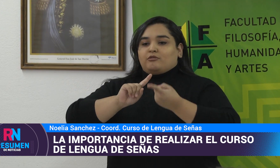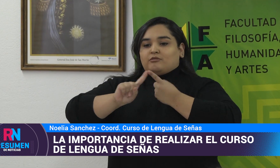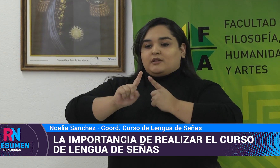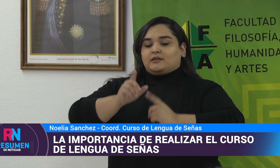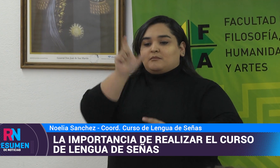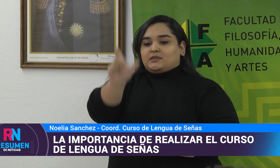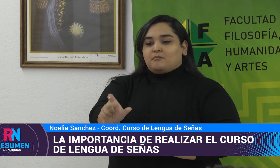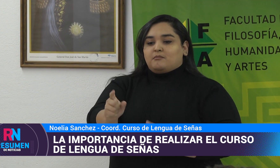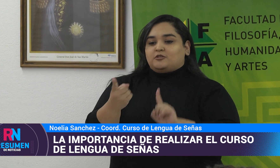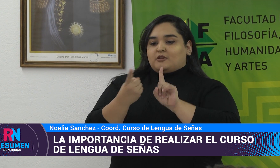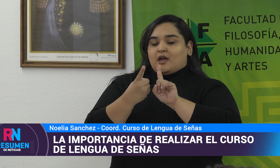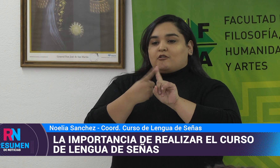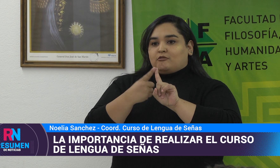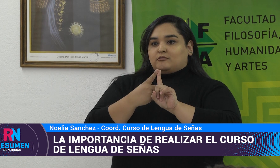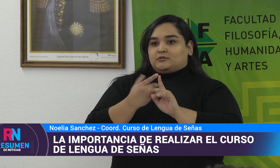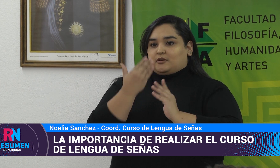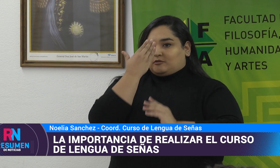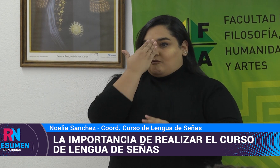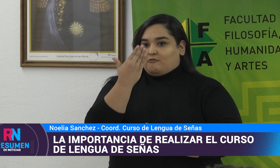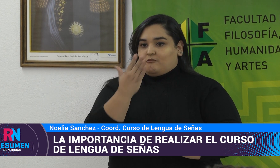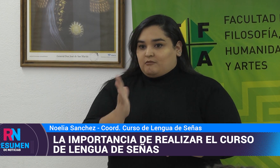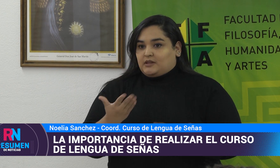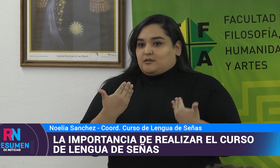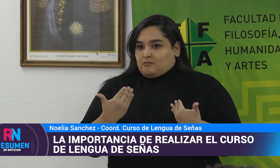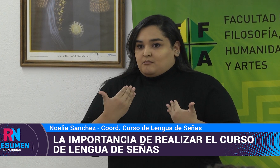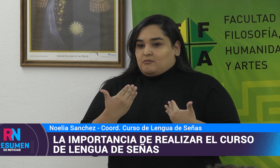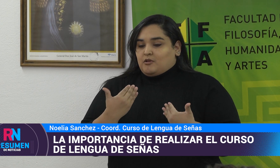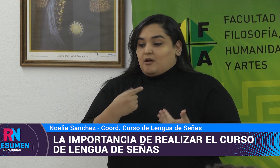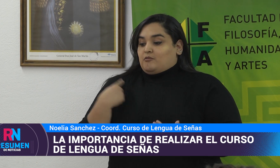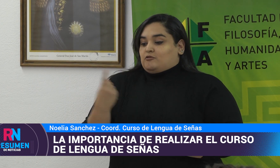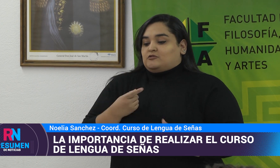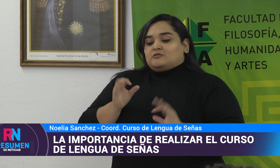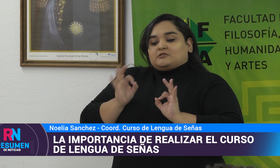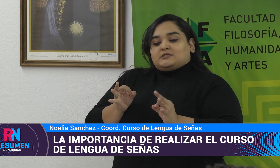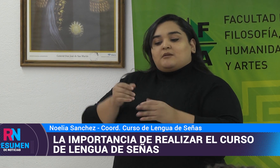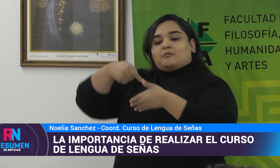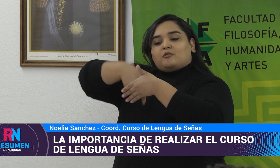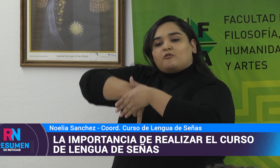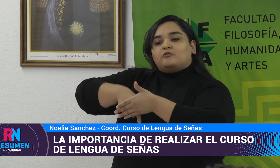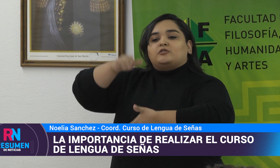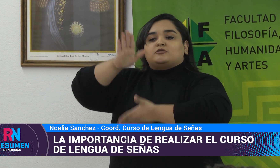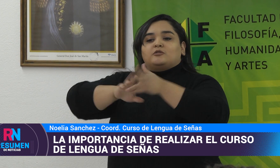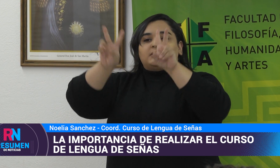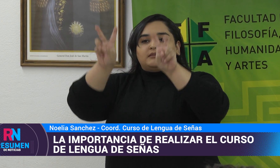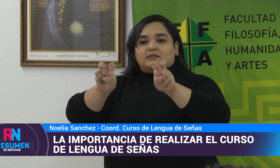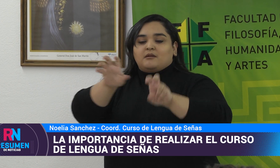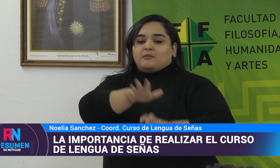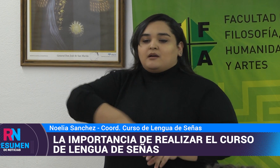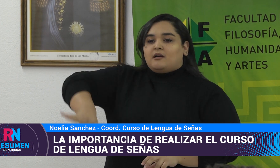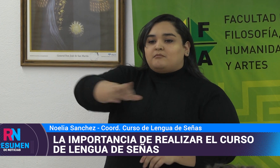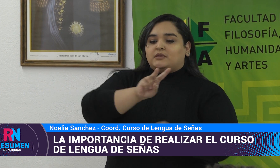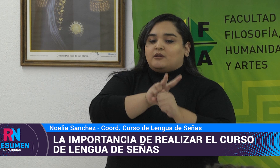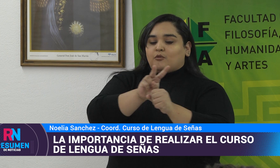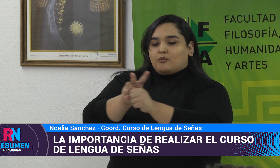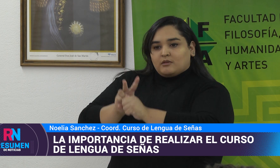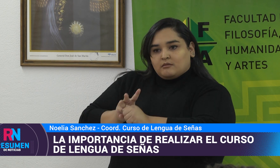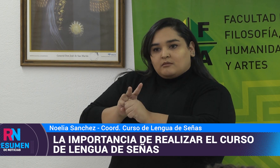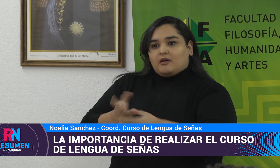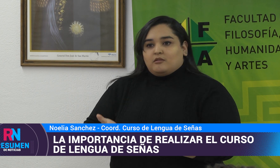aprendiendo también de que la discapacidad, si bien es de la persona sorda el límite lo ponemos nosotros, porque la persona